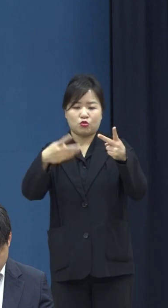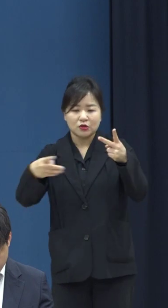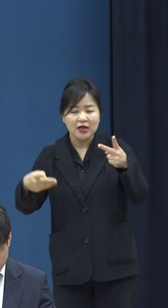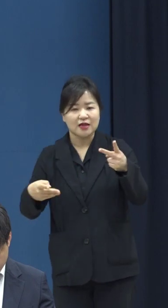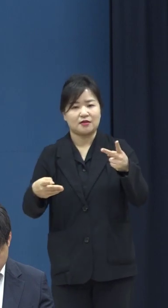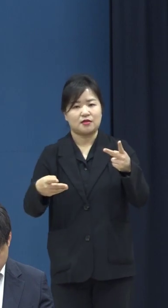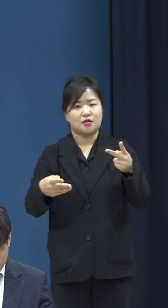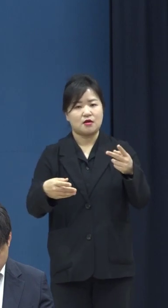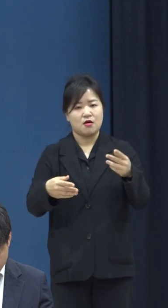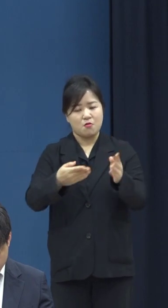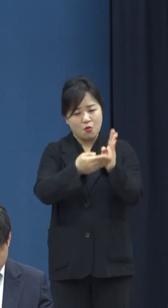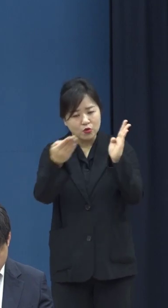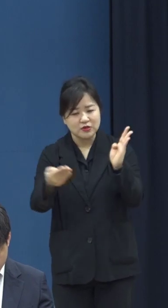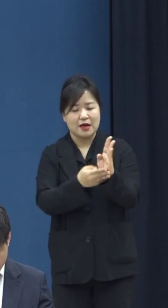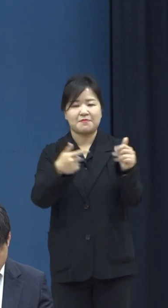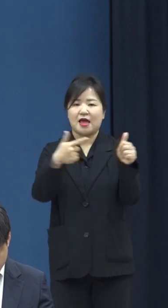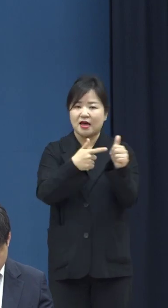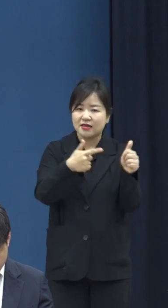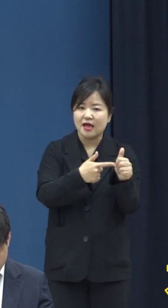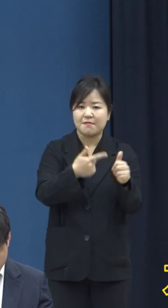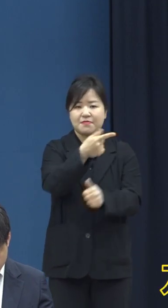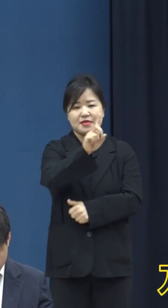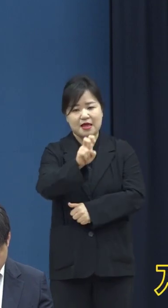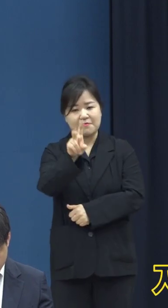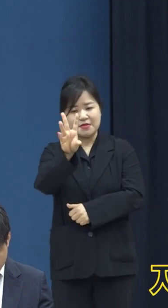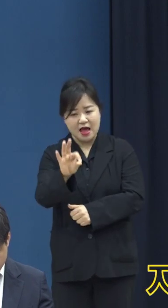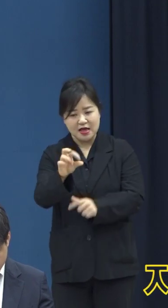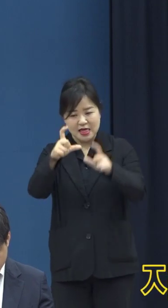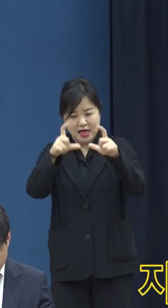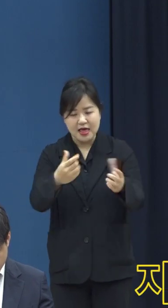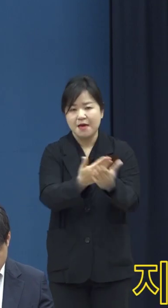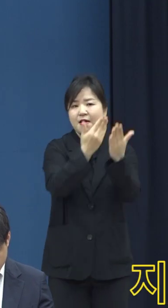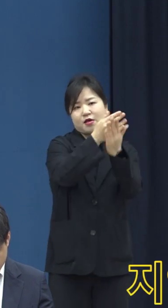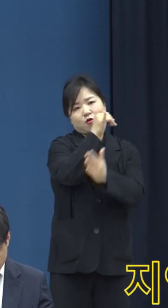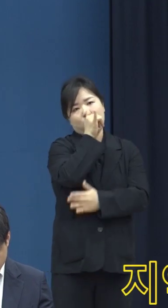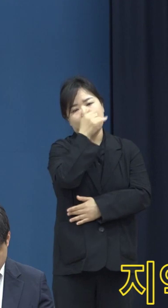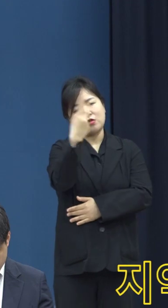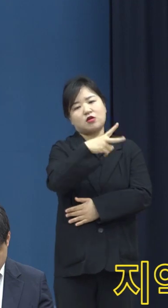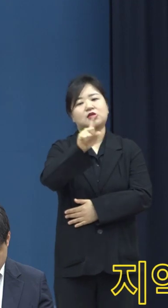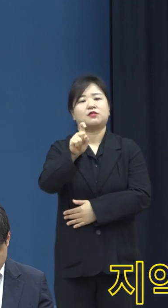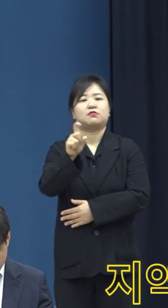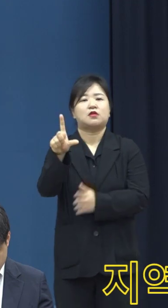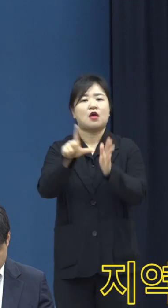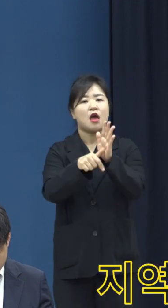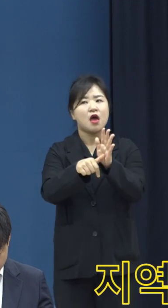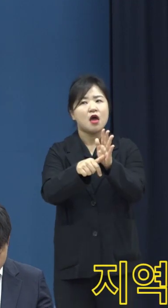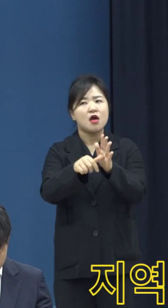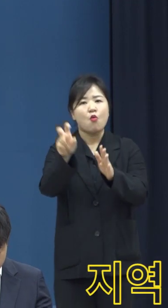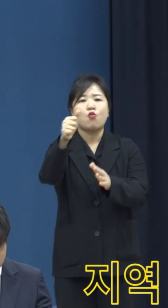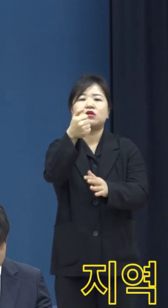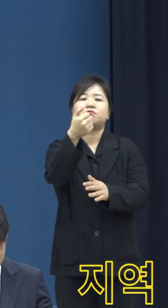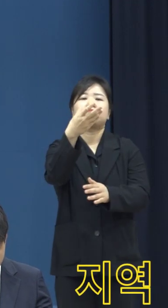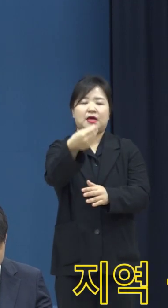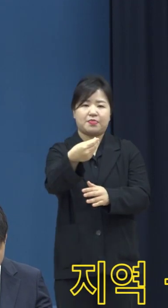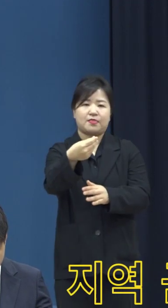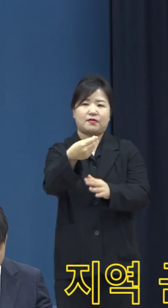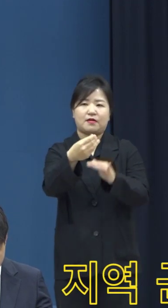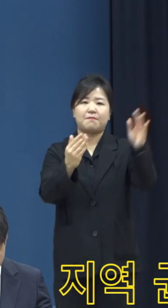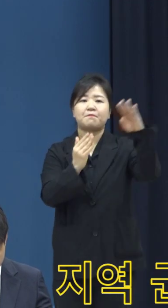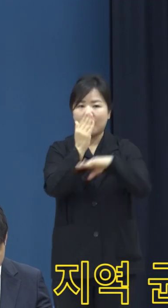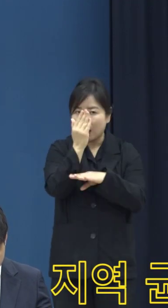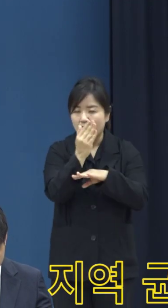들어오고 공담이나 향남, 남양 택지개발이 되면서 2010년도에 50만이 돌파했어요.